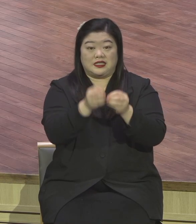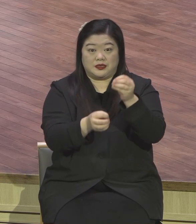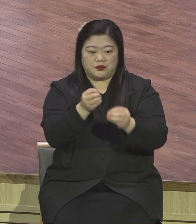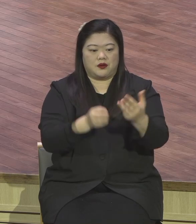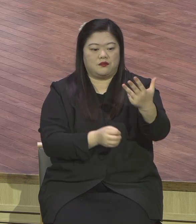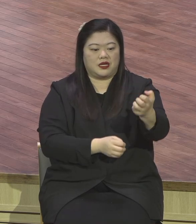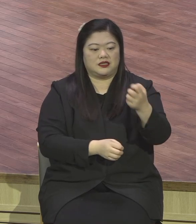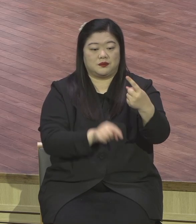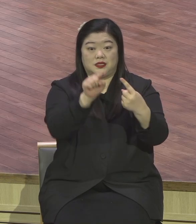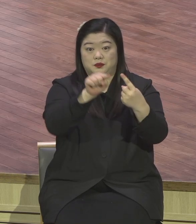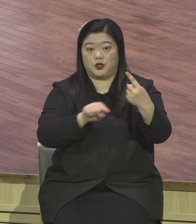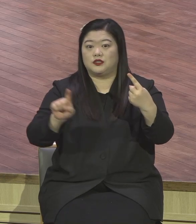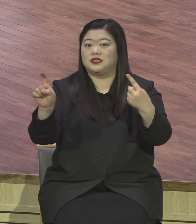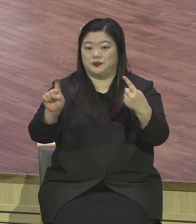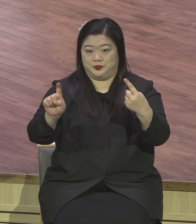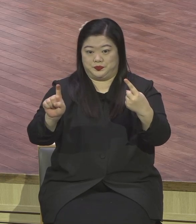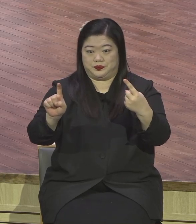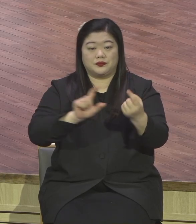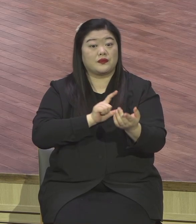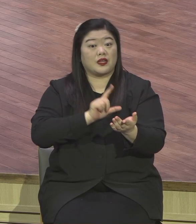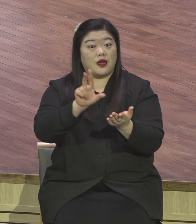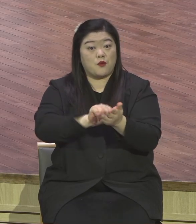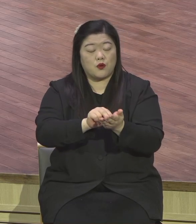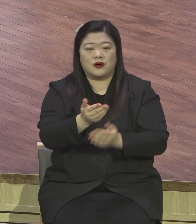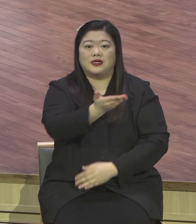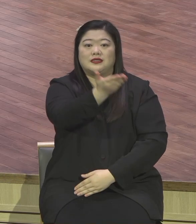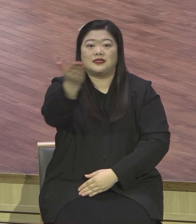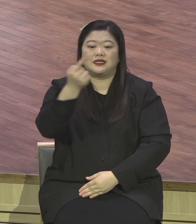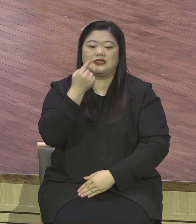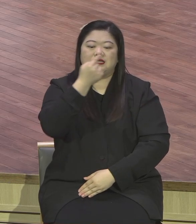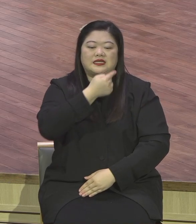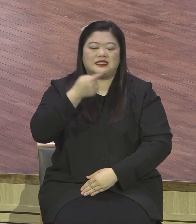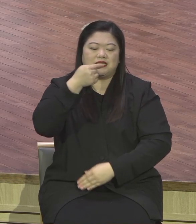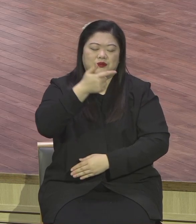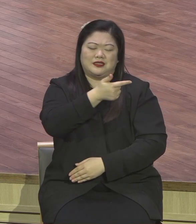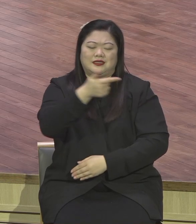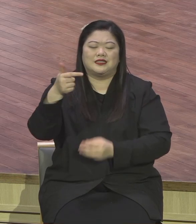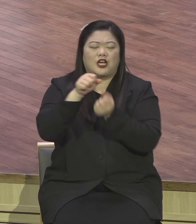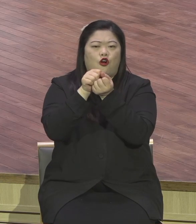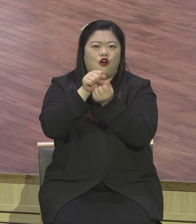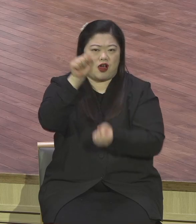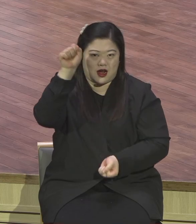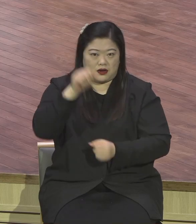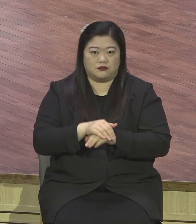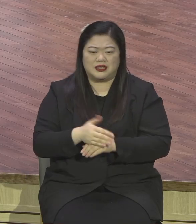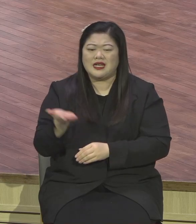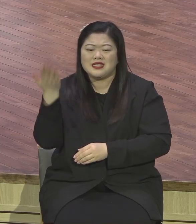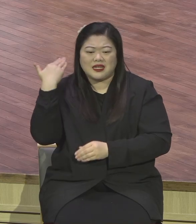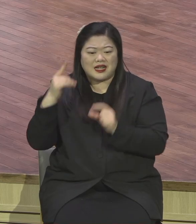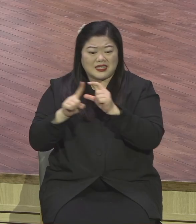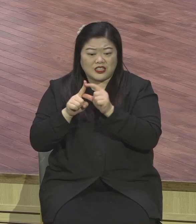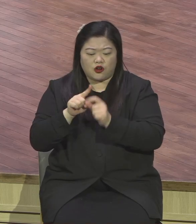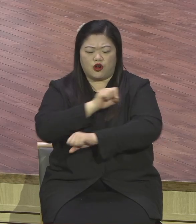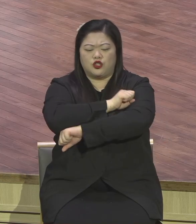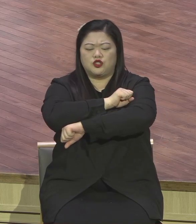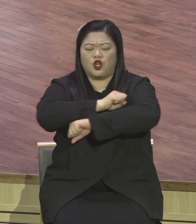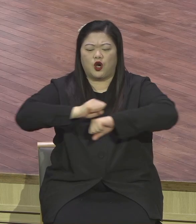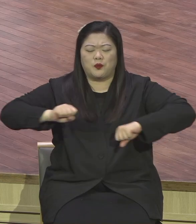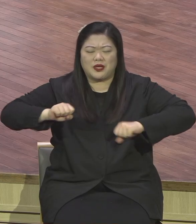입을 크게 열라 전에 성경에는 넓게 열라 그랬습니다. 크게 열라